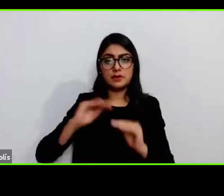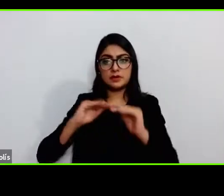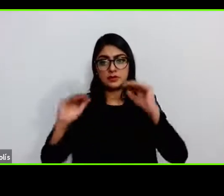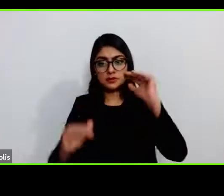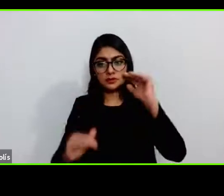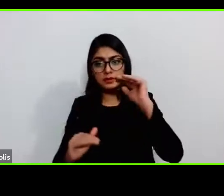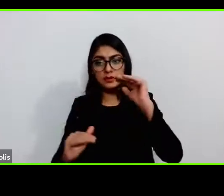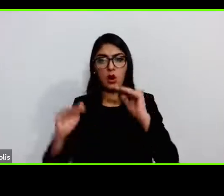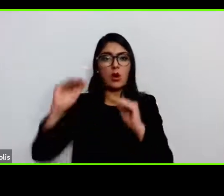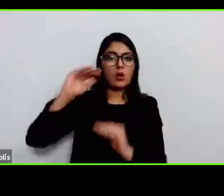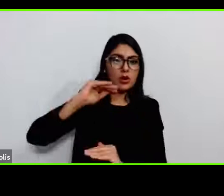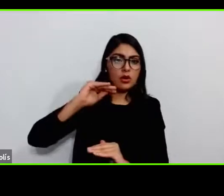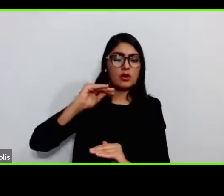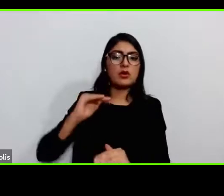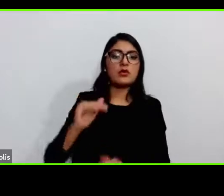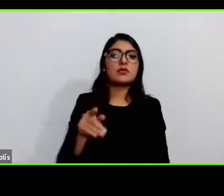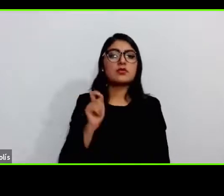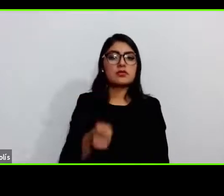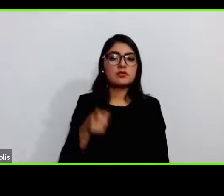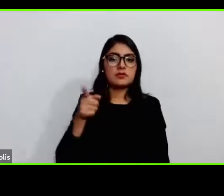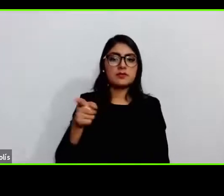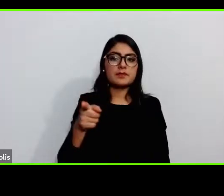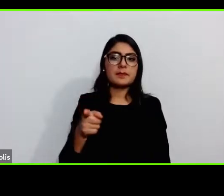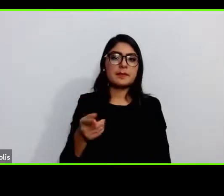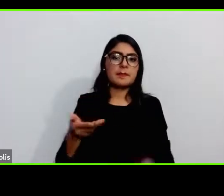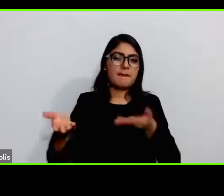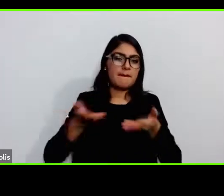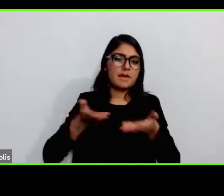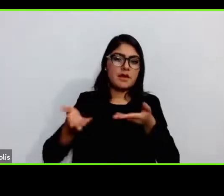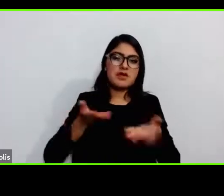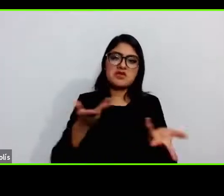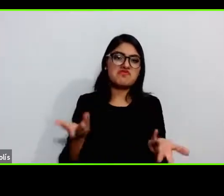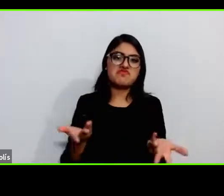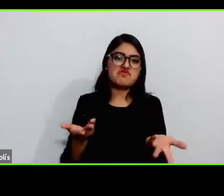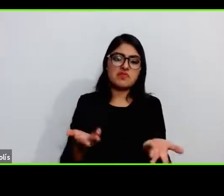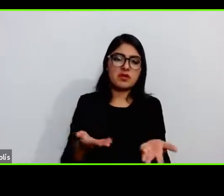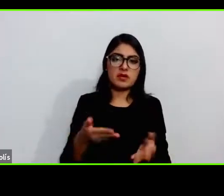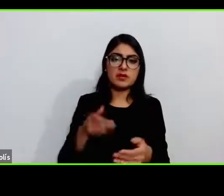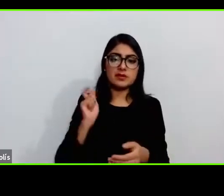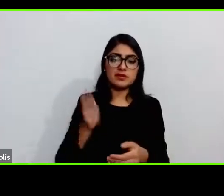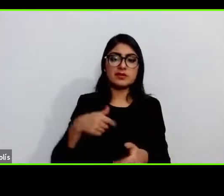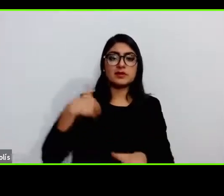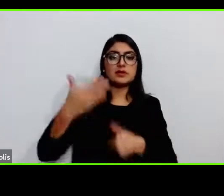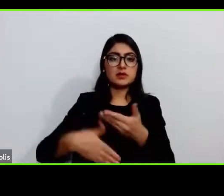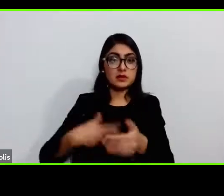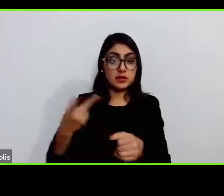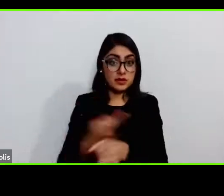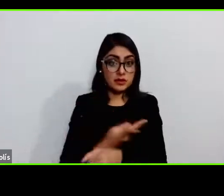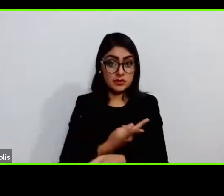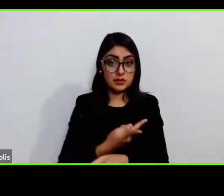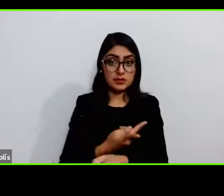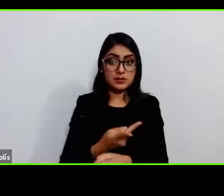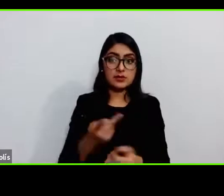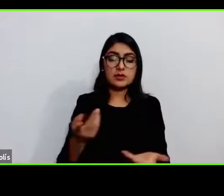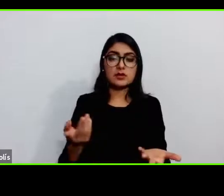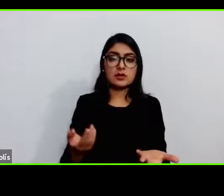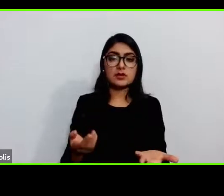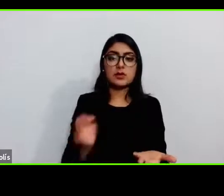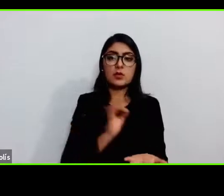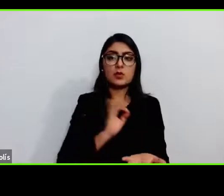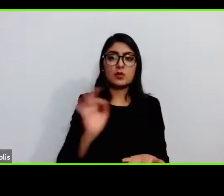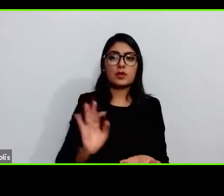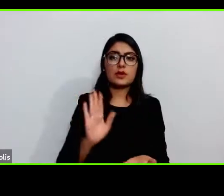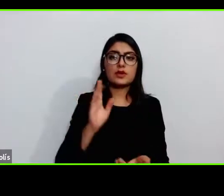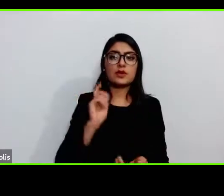concepción vertical, digamos, de intercambio, podría detonar en, digamos, una concepción más de